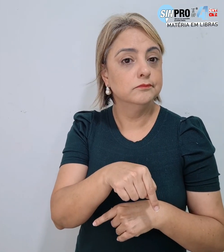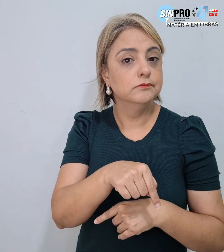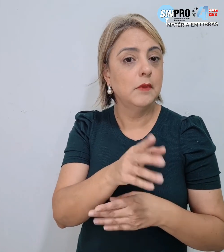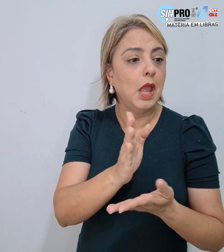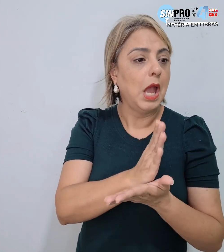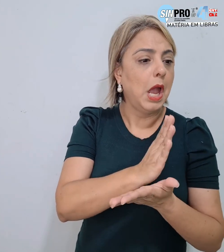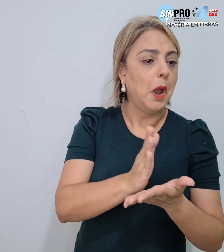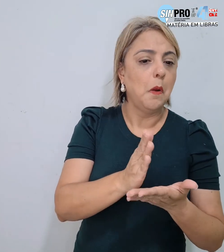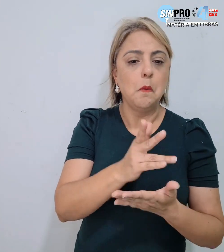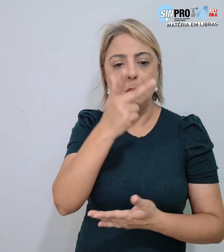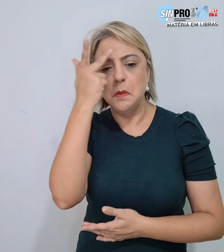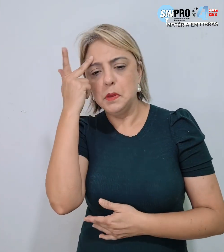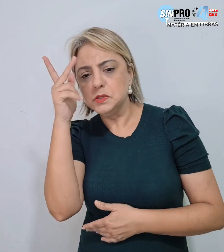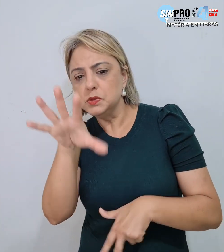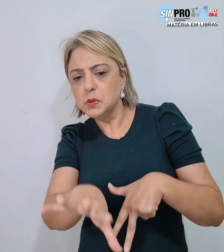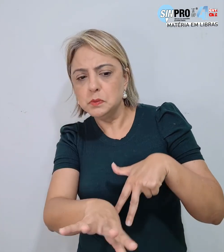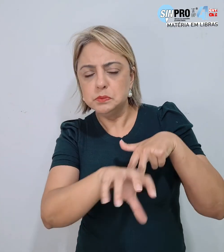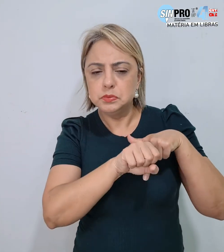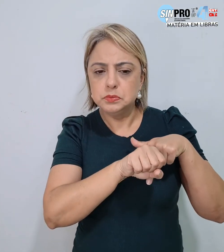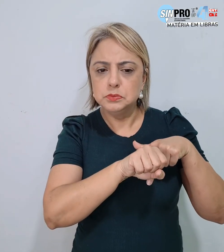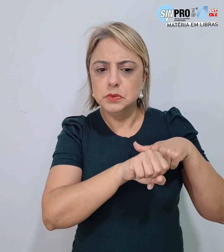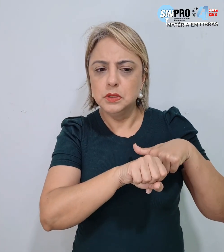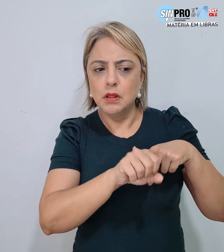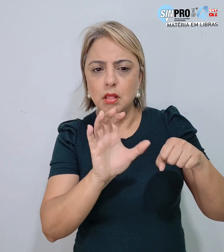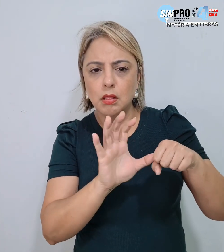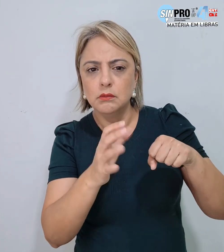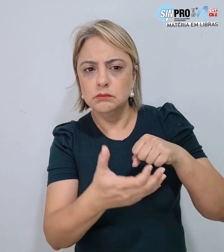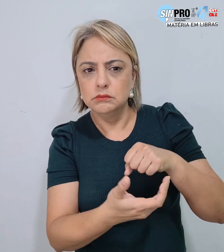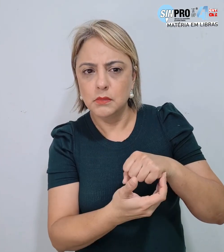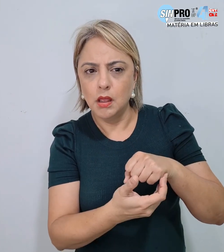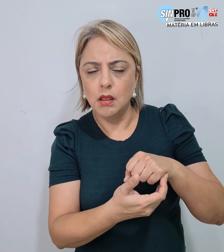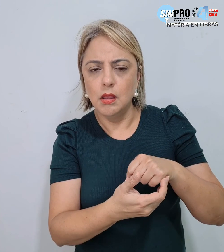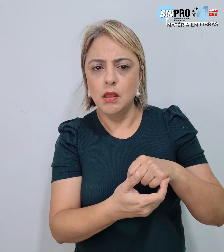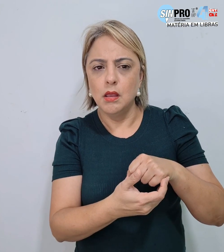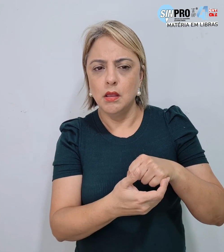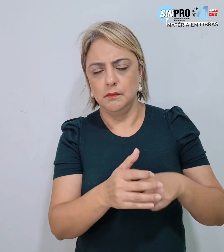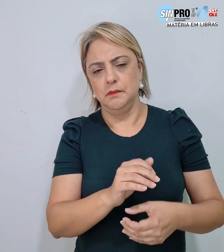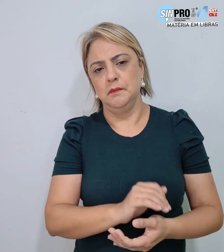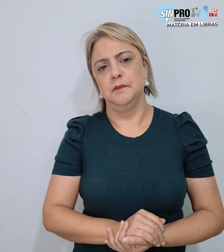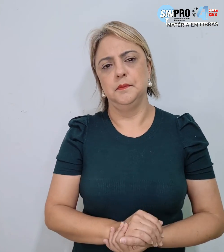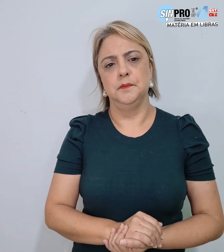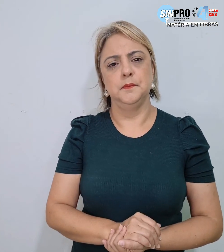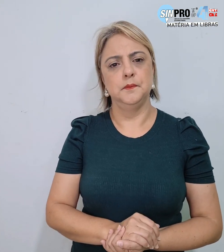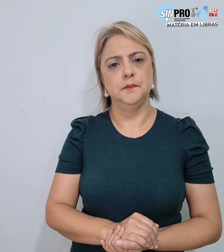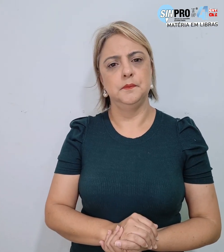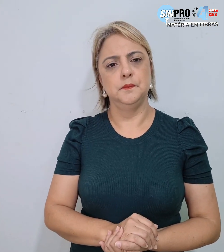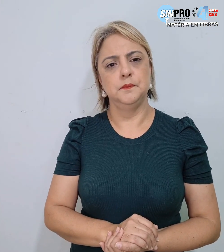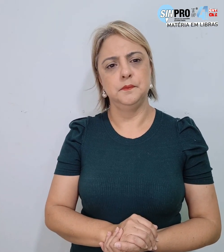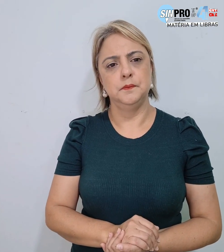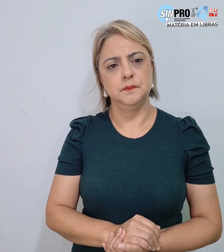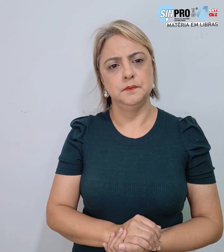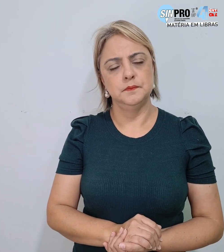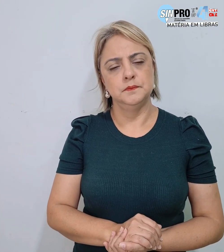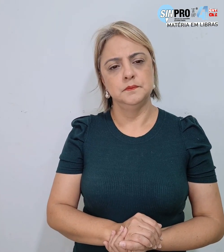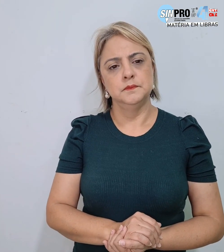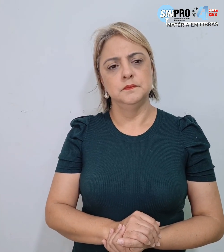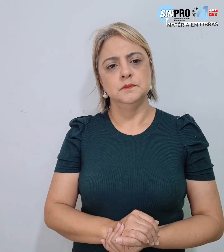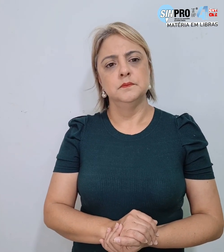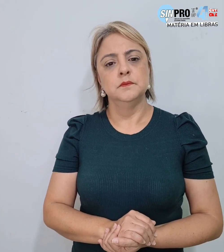e de algum caso positivo Oi para o novo coronavírus a e o